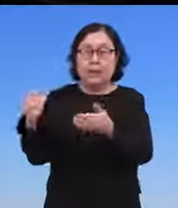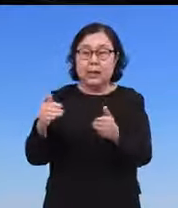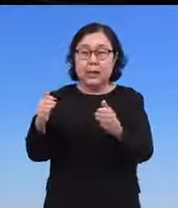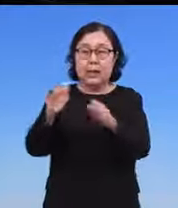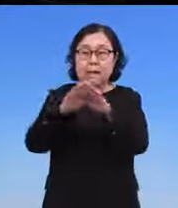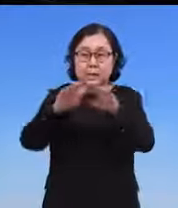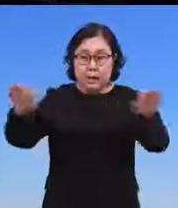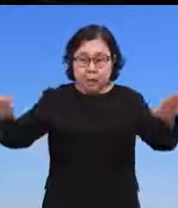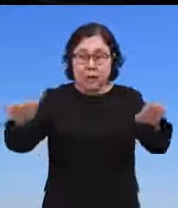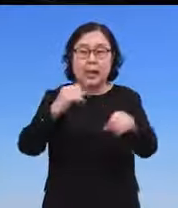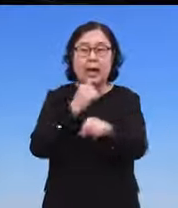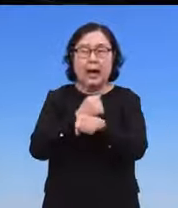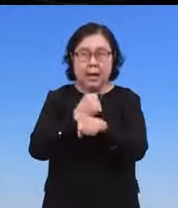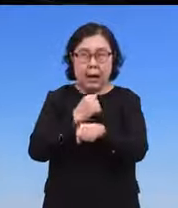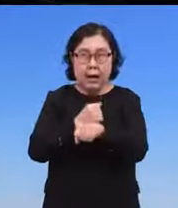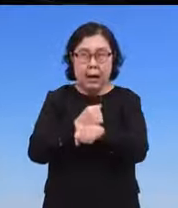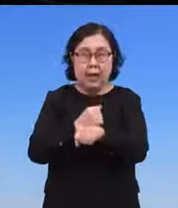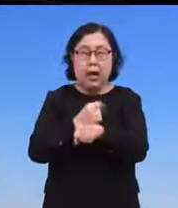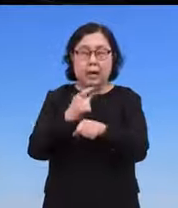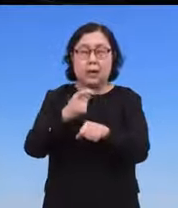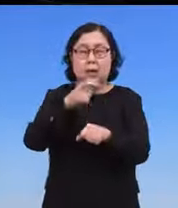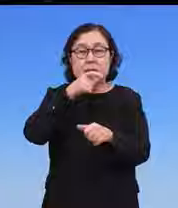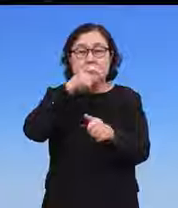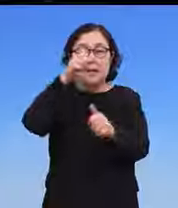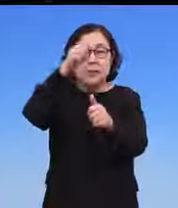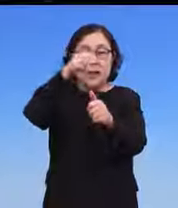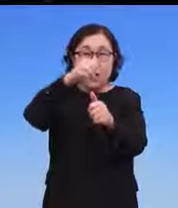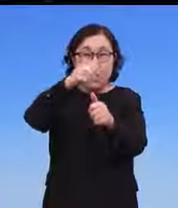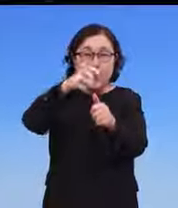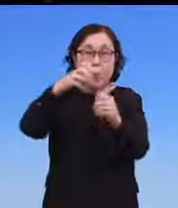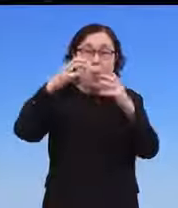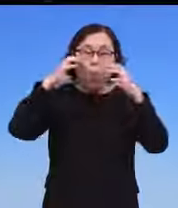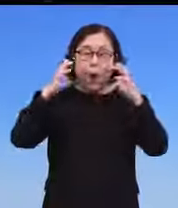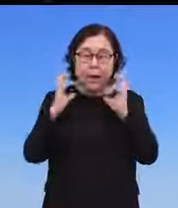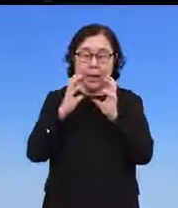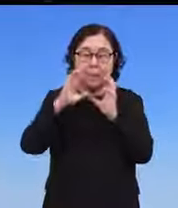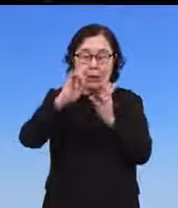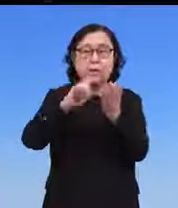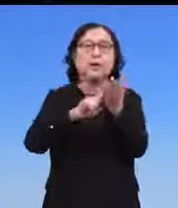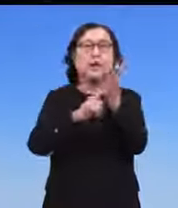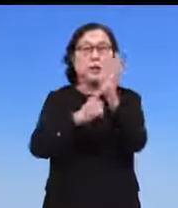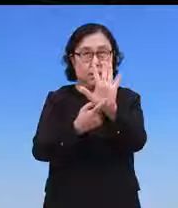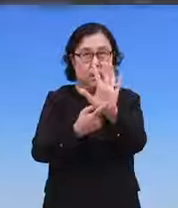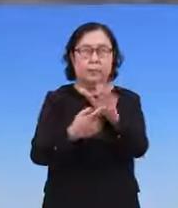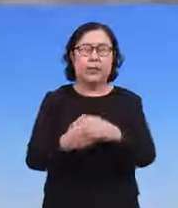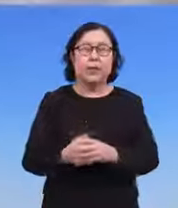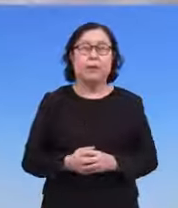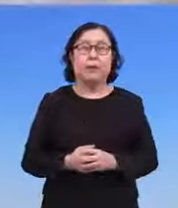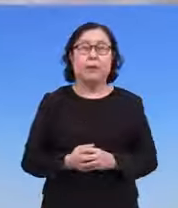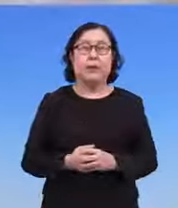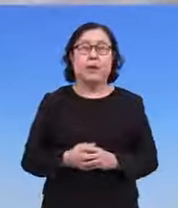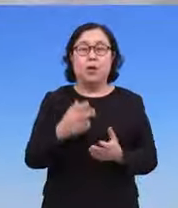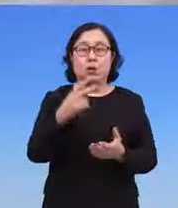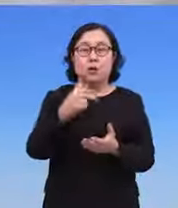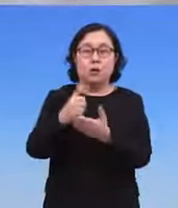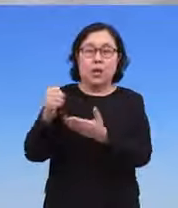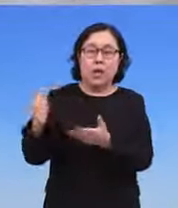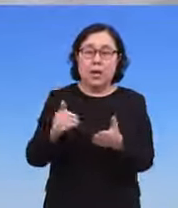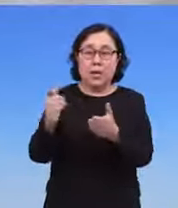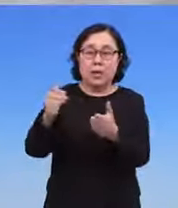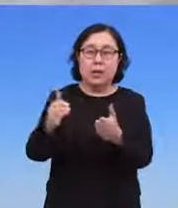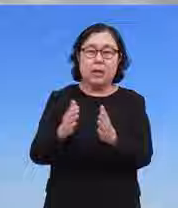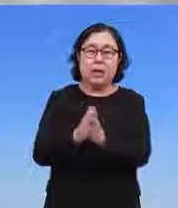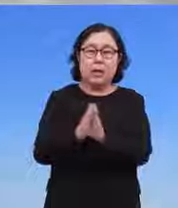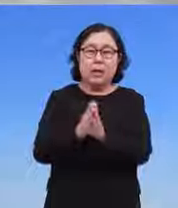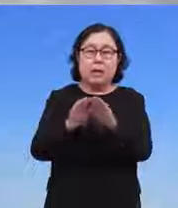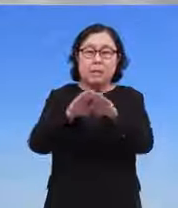평탄케 하고 그분의 길을 곧게 하는 일로 세례 요한이 먼저 등장해야 된다는 겁니다. 그럼 여기 나와 있는 주의